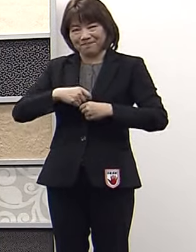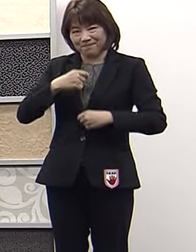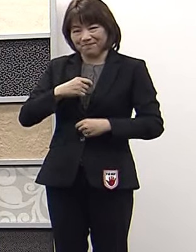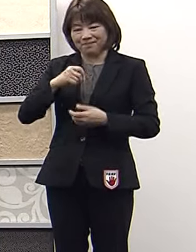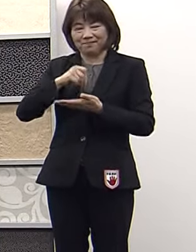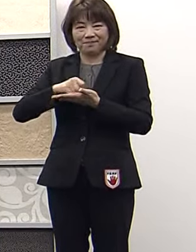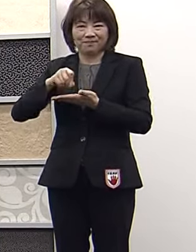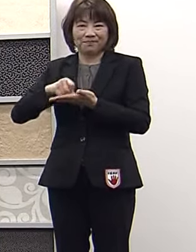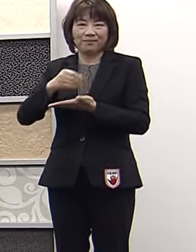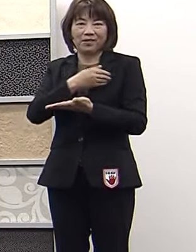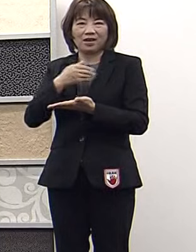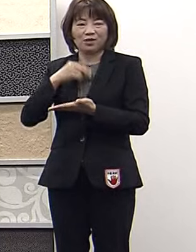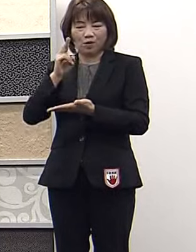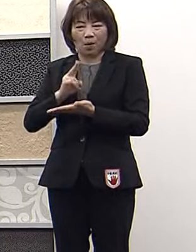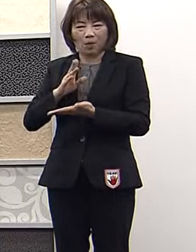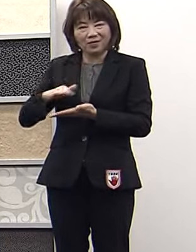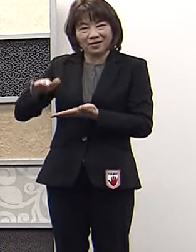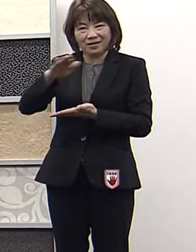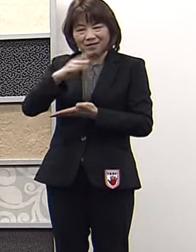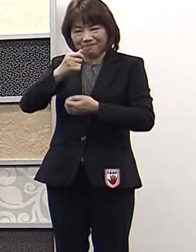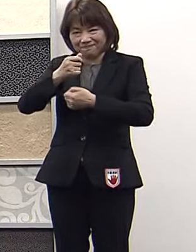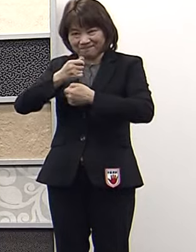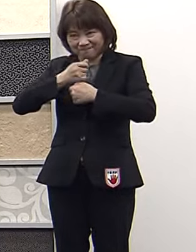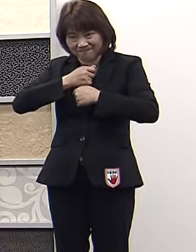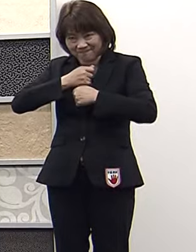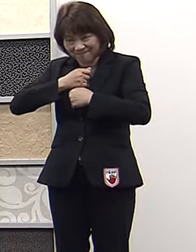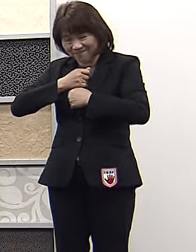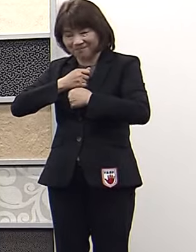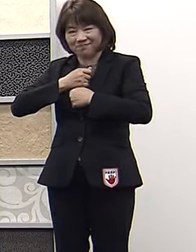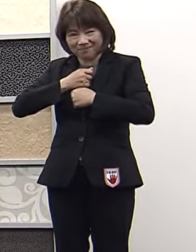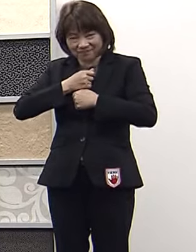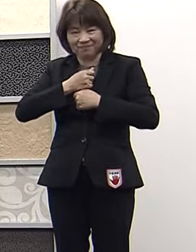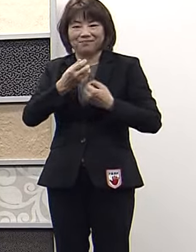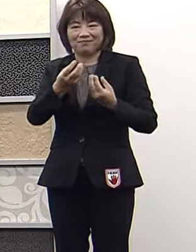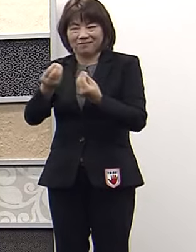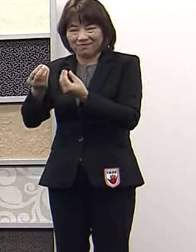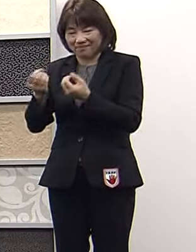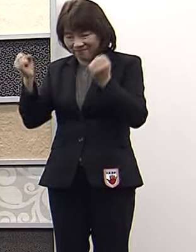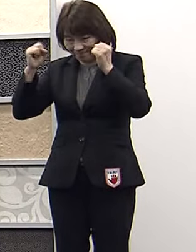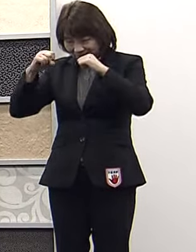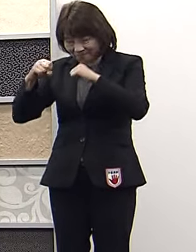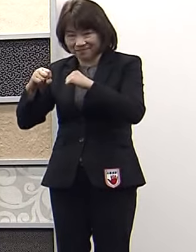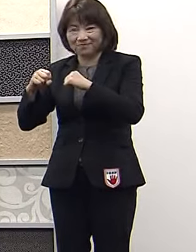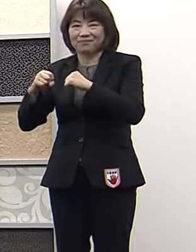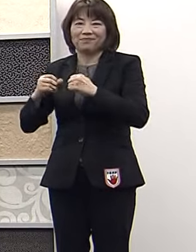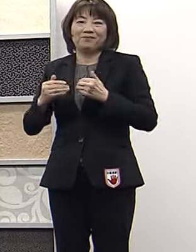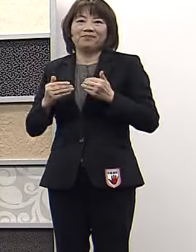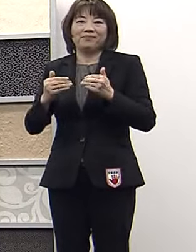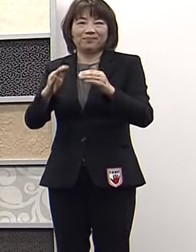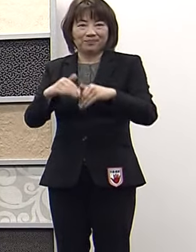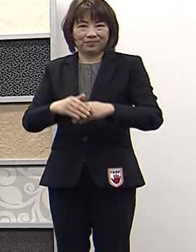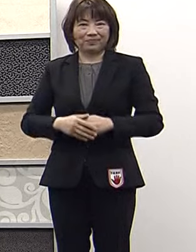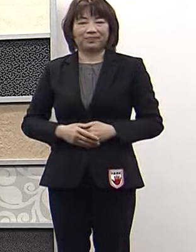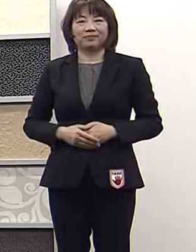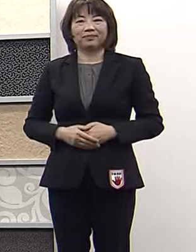ように、みんなで気をつけようということで、そういう意思を確認をし合って、取り組みを進めています。 確認ですけれ